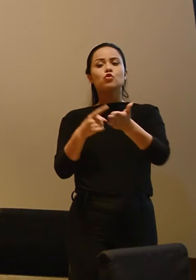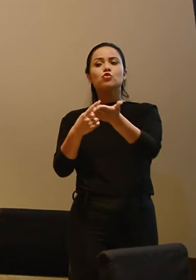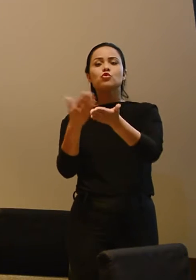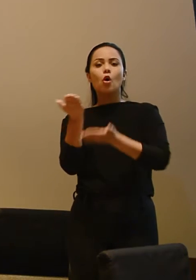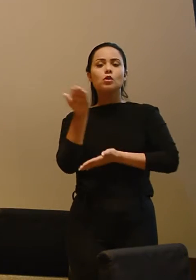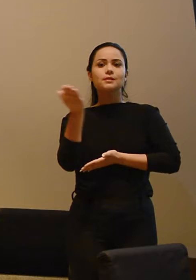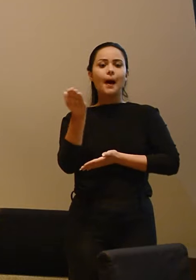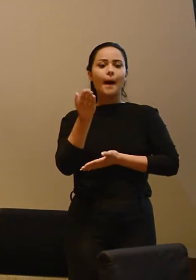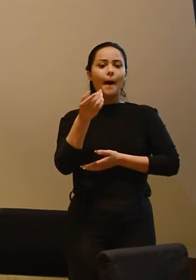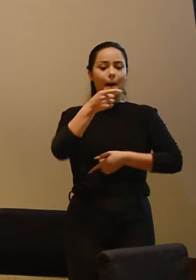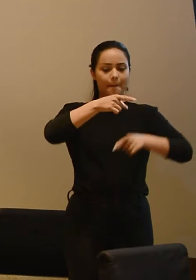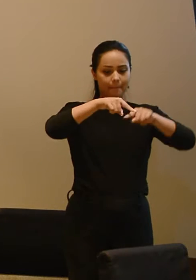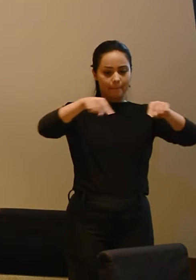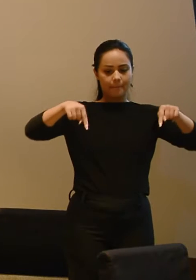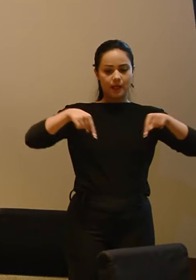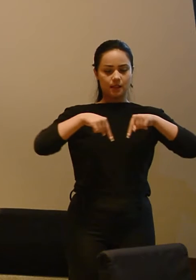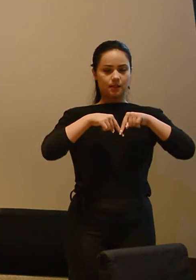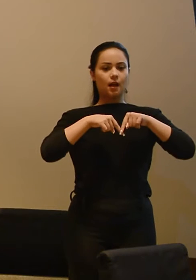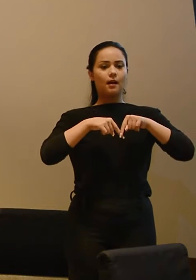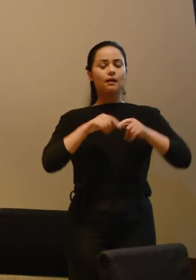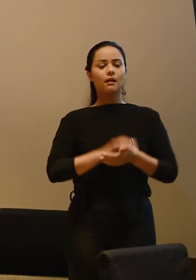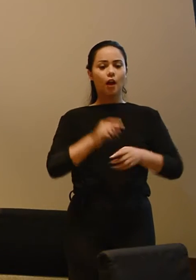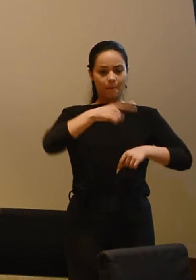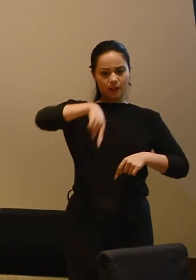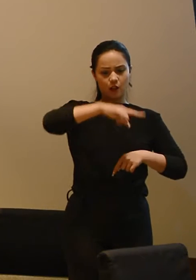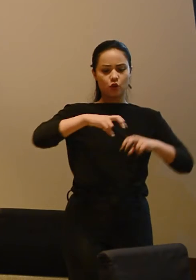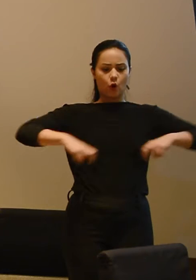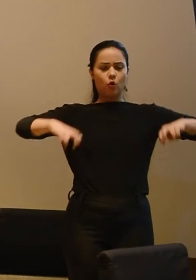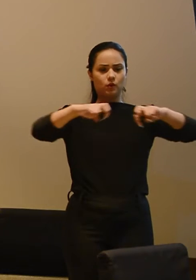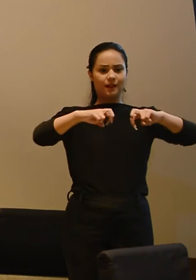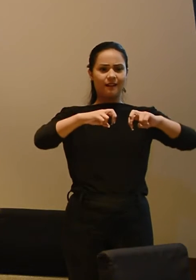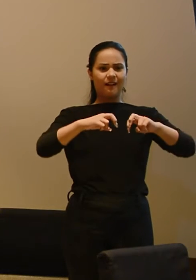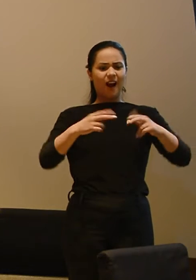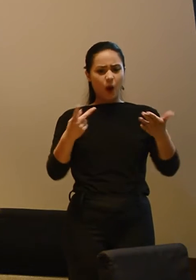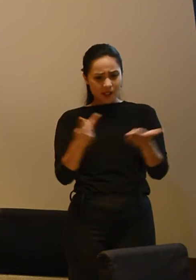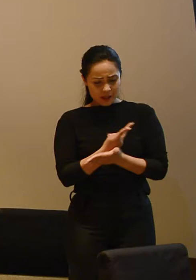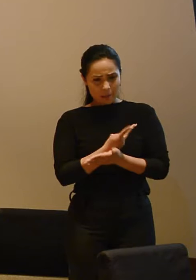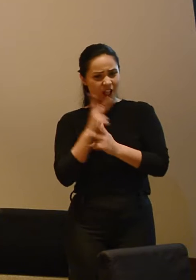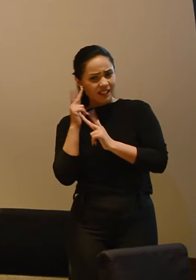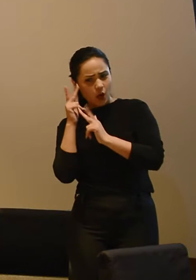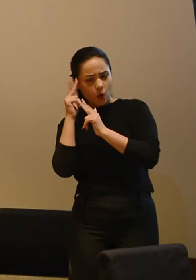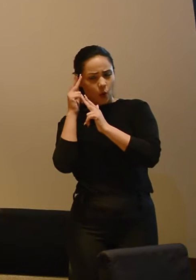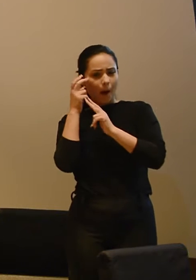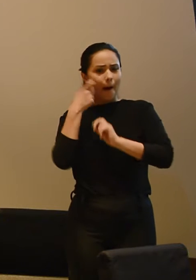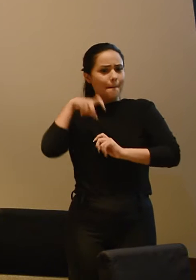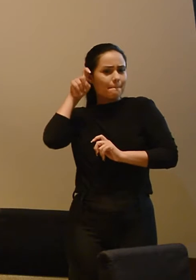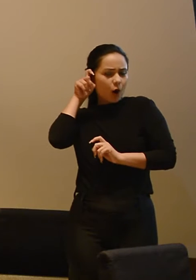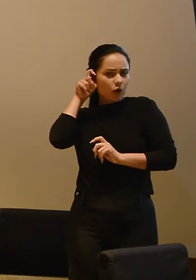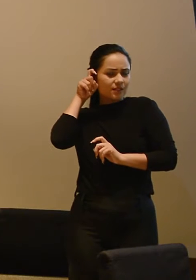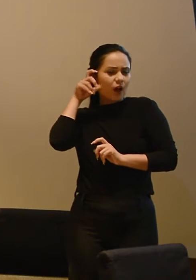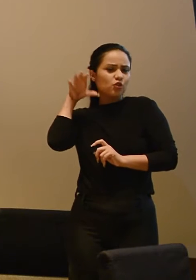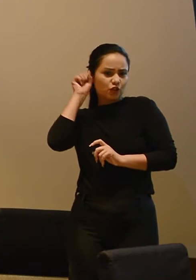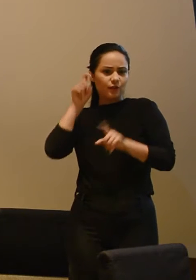mesa redonda casos cirúrgicos difíceis de próteses auditivas